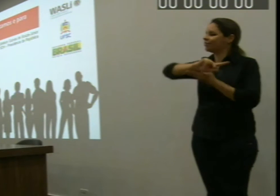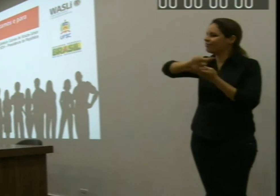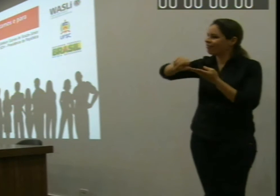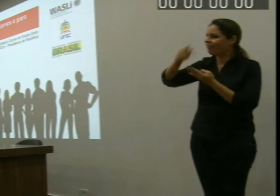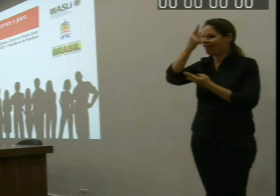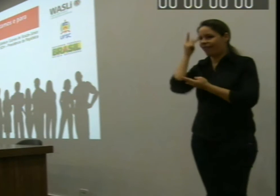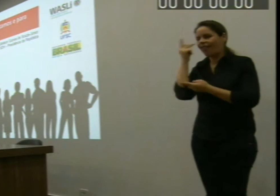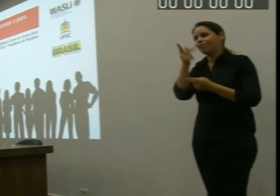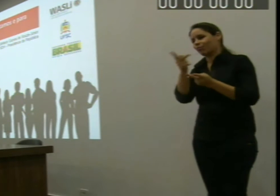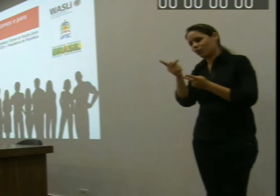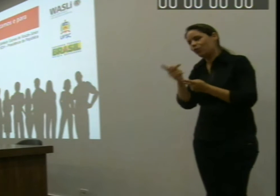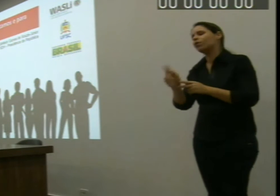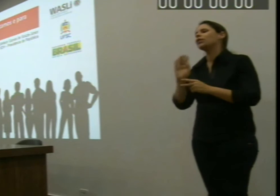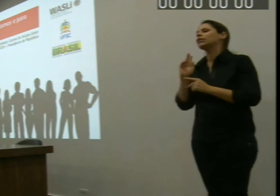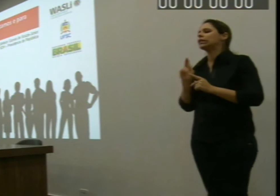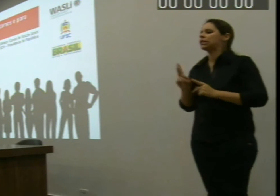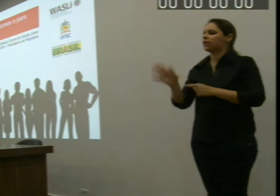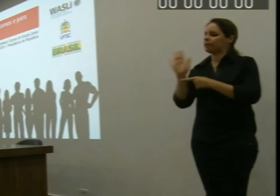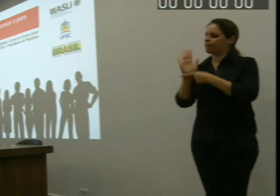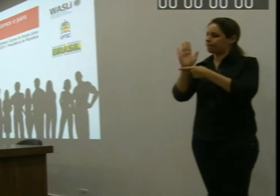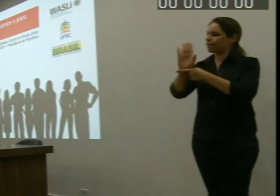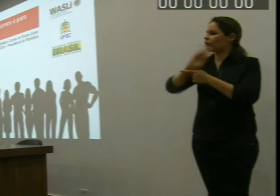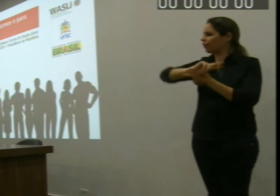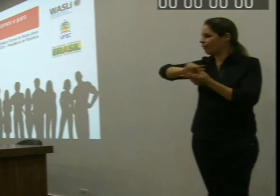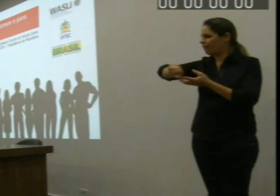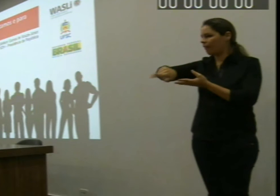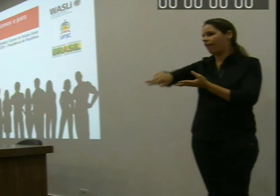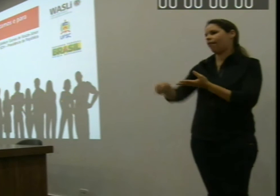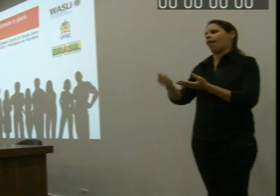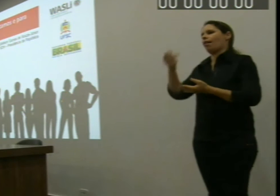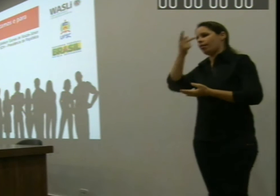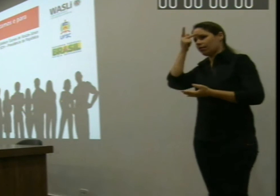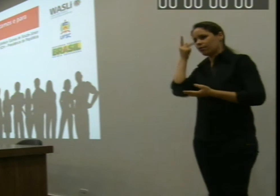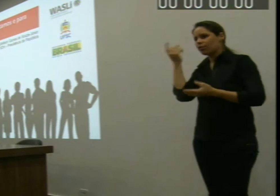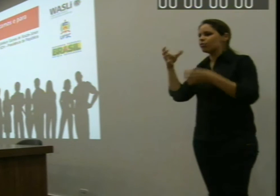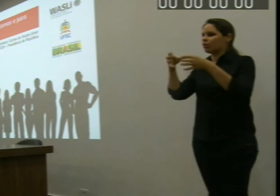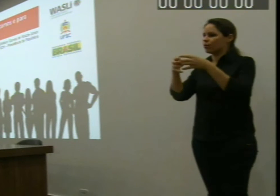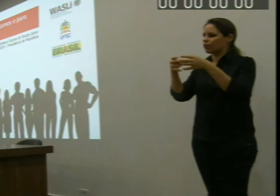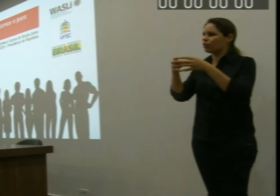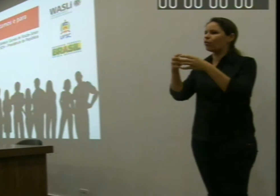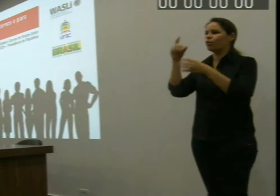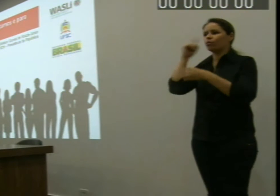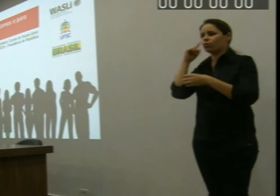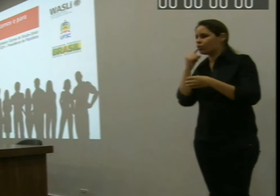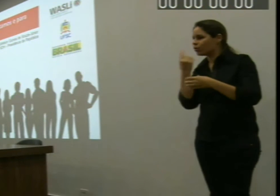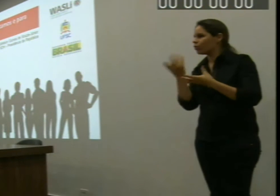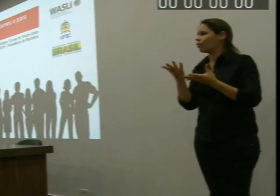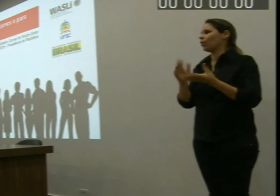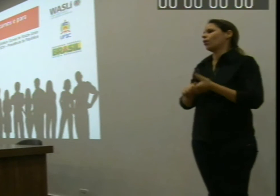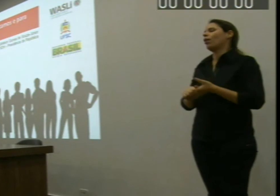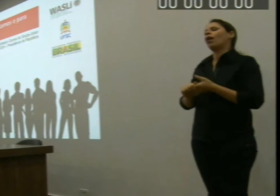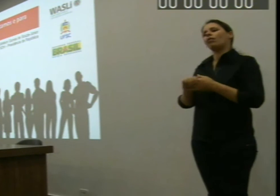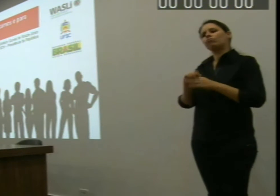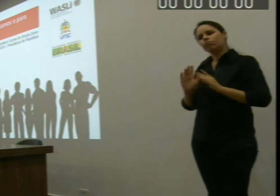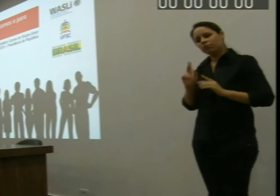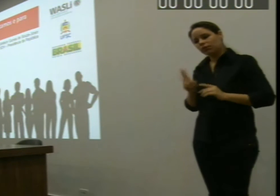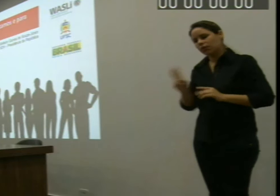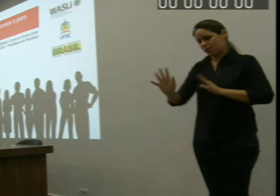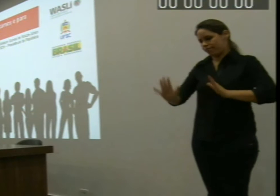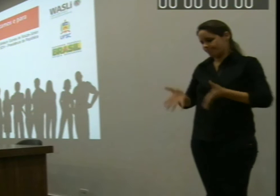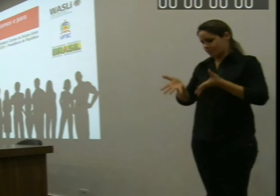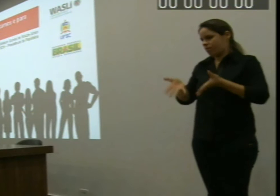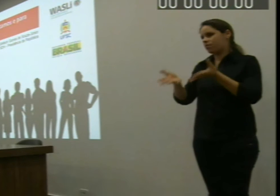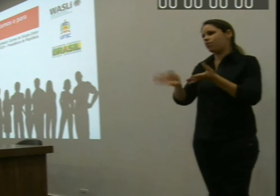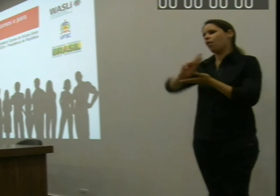especial nessa jornada que a tem na na comunidade surda ela também já fez a mesma coisa por muitas outras pessoas eu acho que muitos